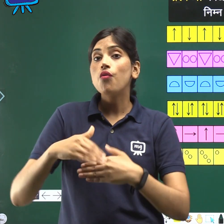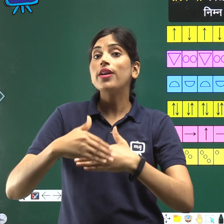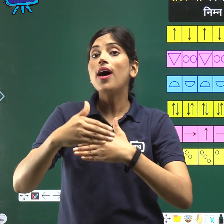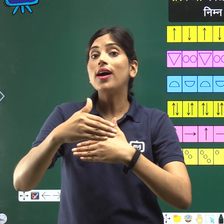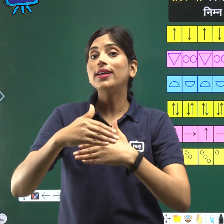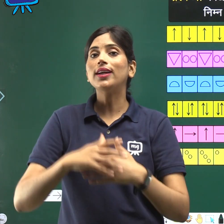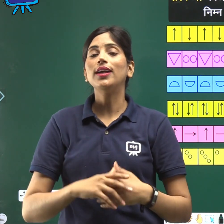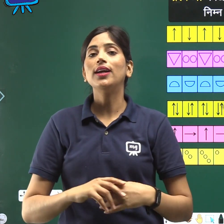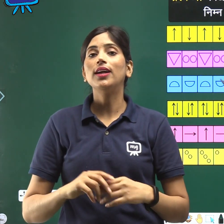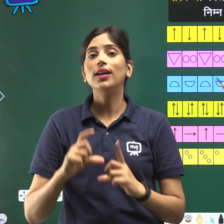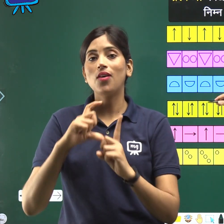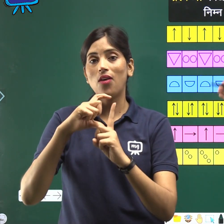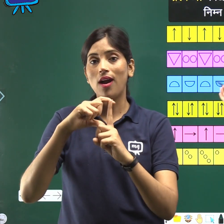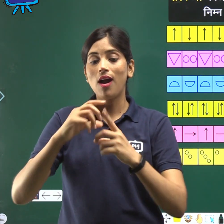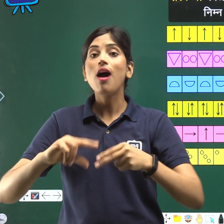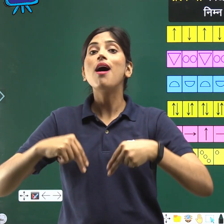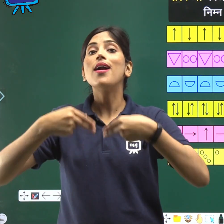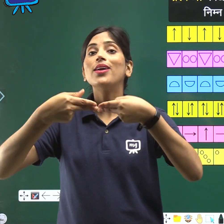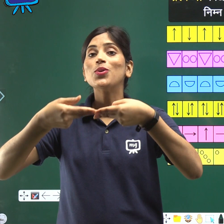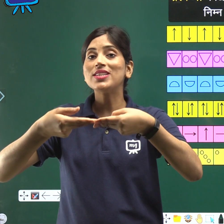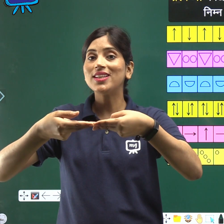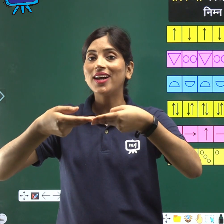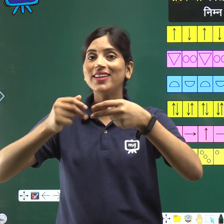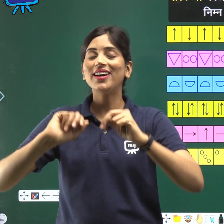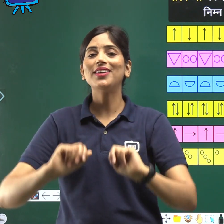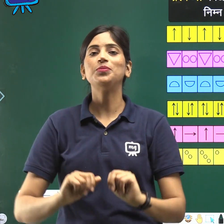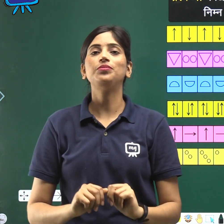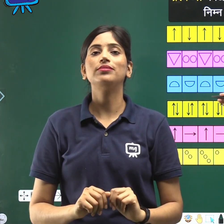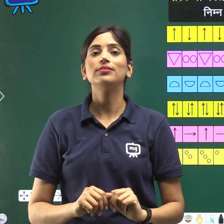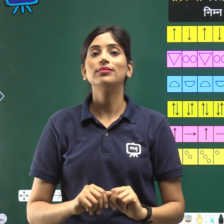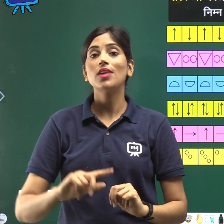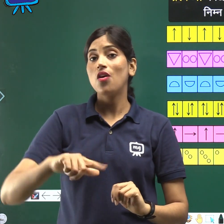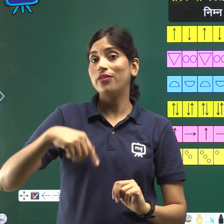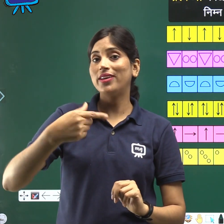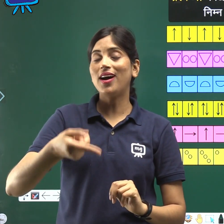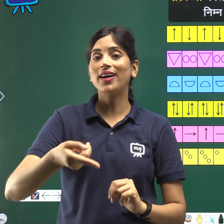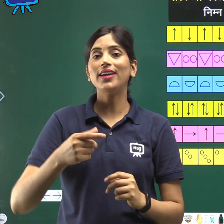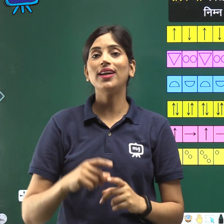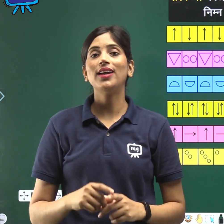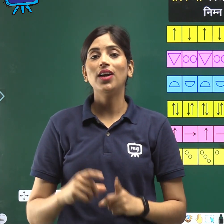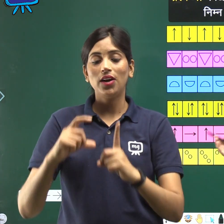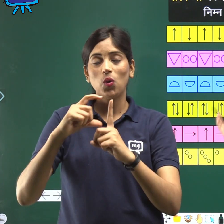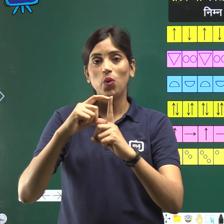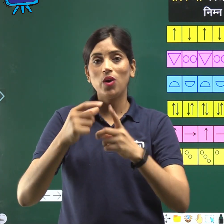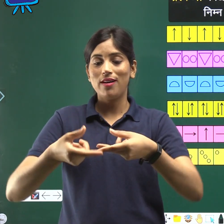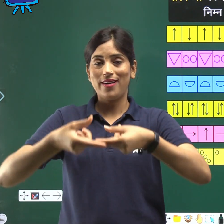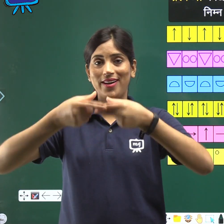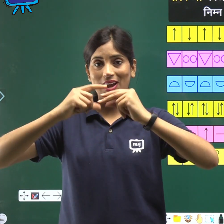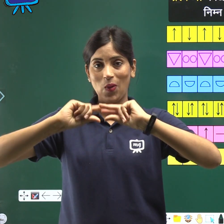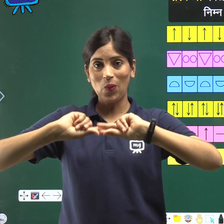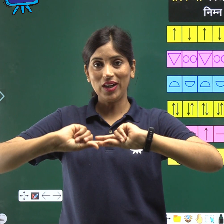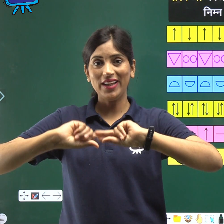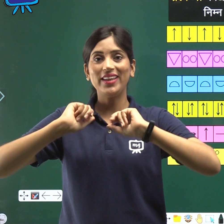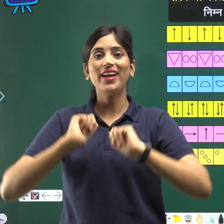आगे डी को सीधा किया है। फिर आगे डी को उल्टा